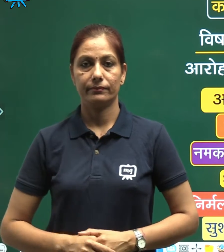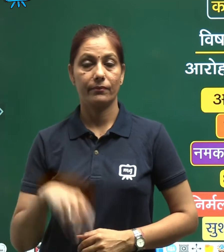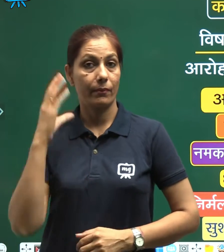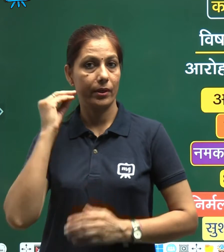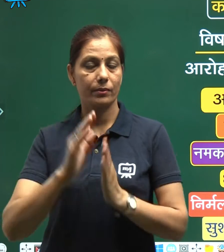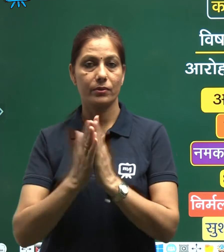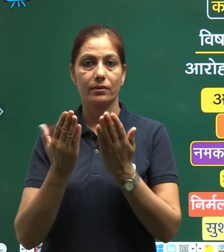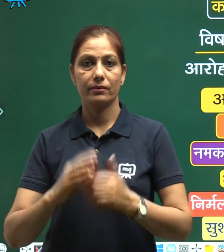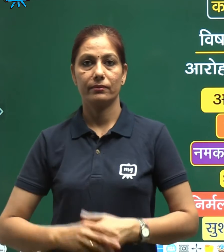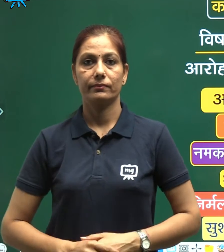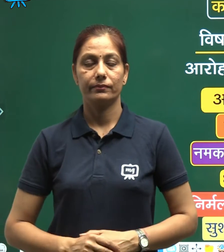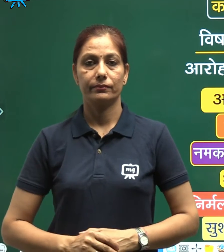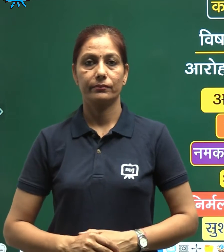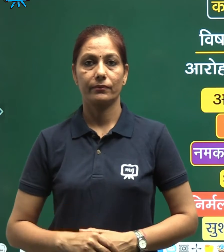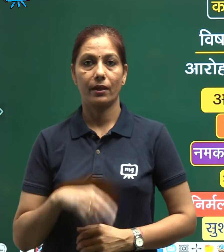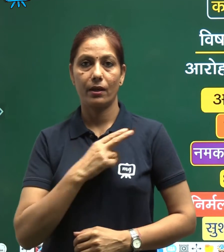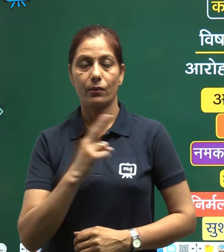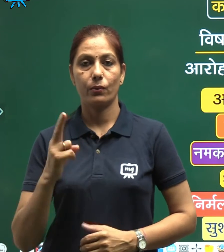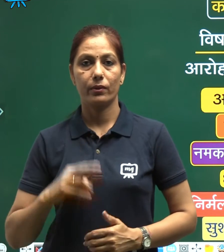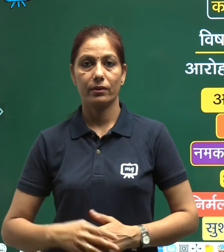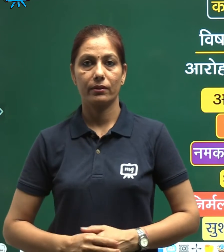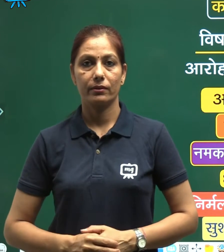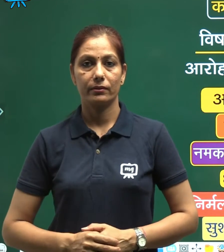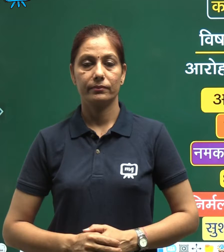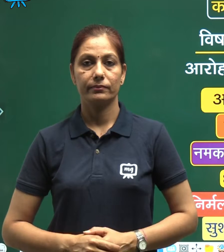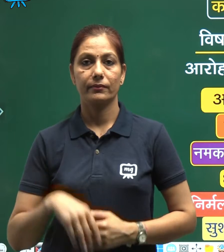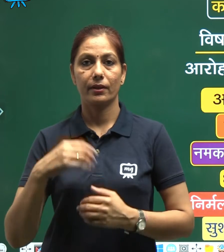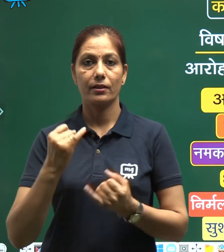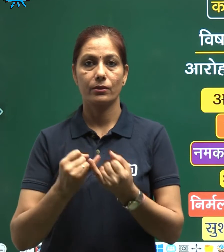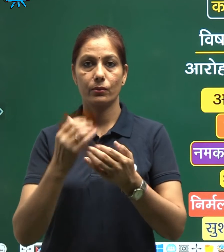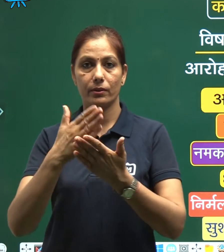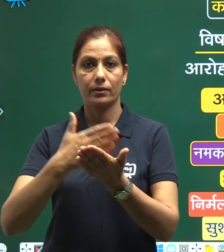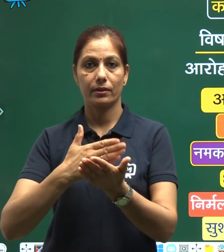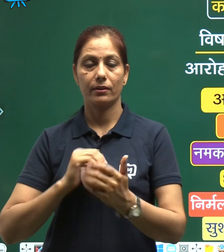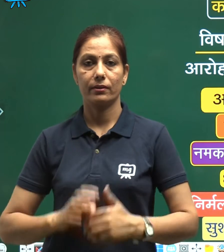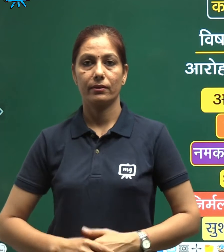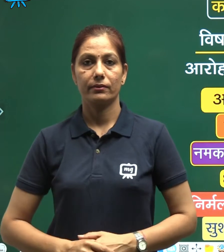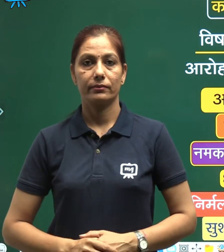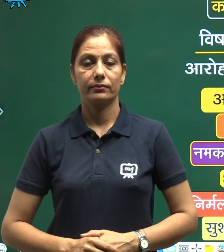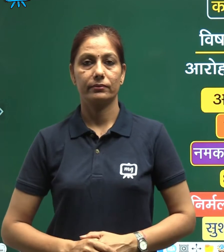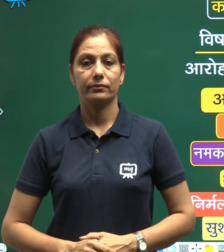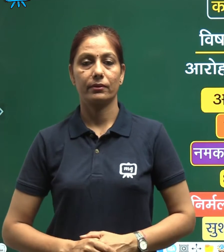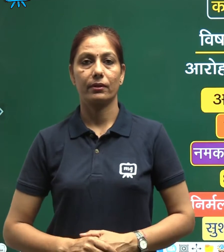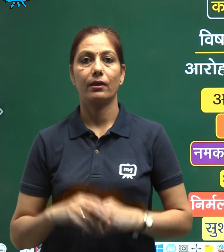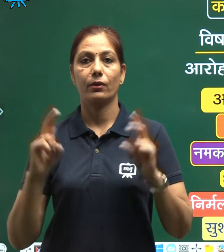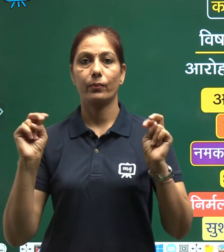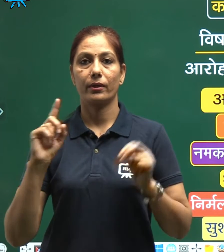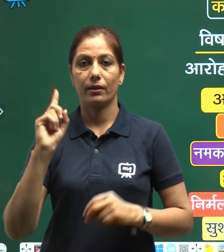पाठ्य पुस्तक आरोह के गद्य खंड के अध्याय 1